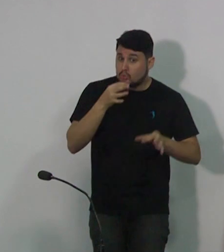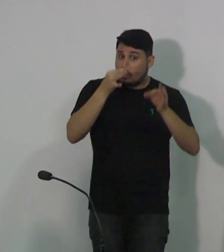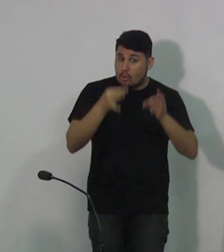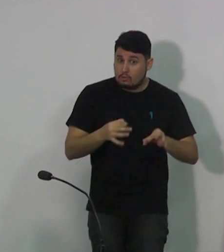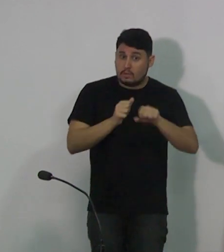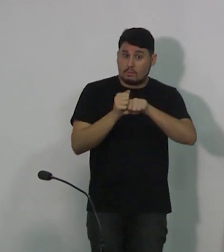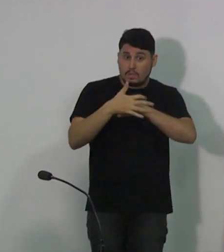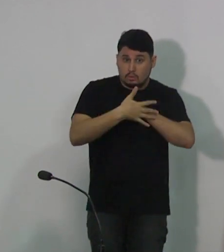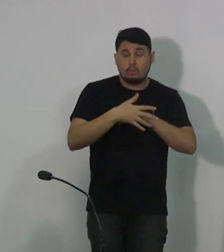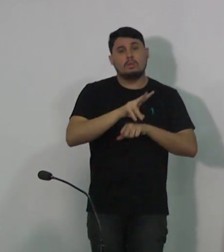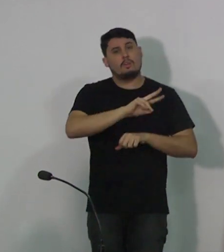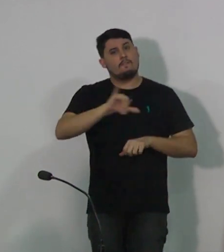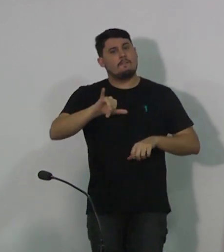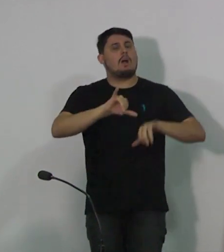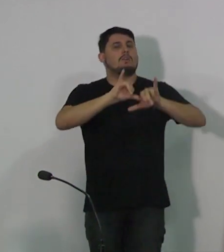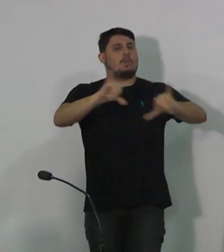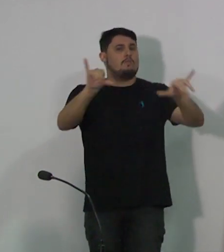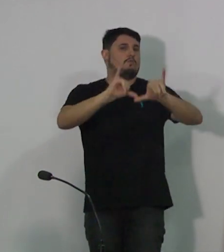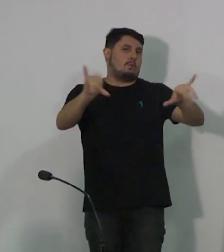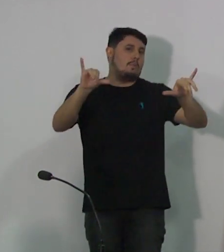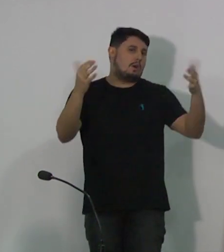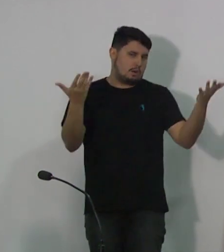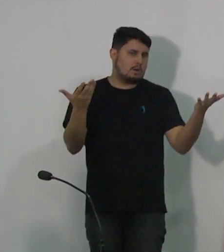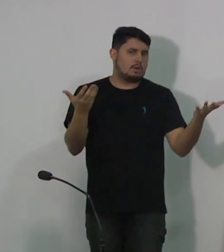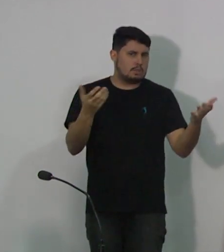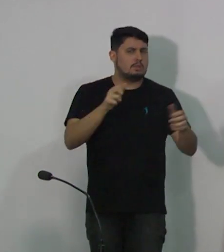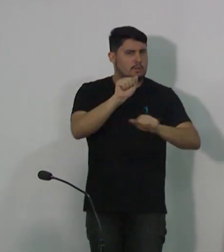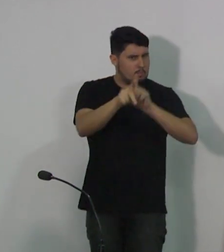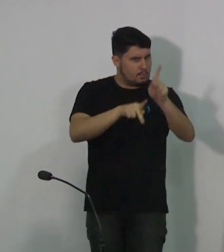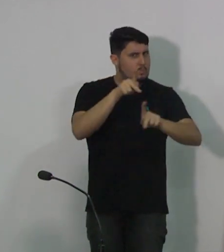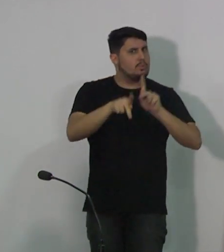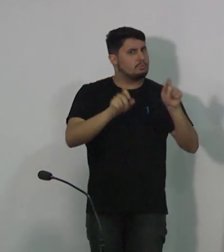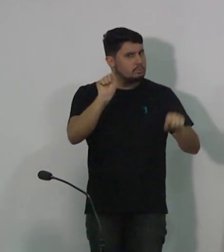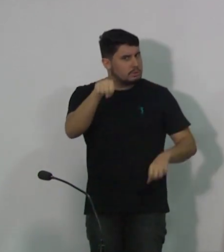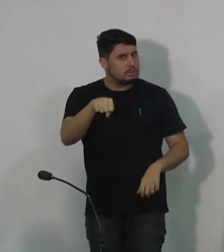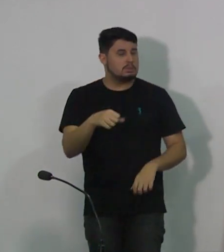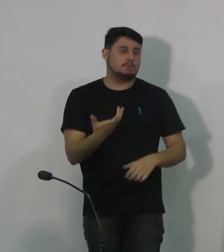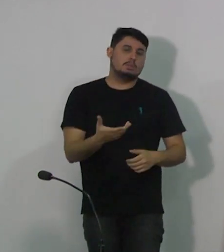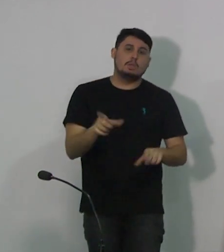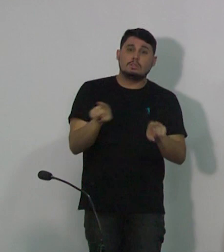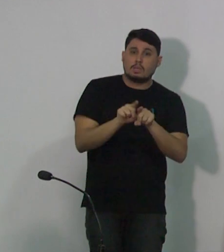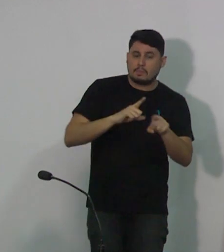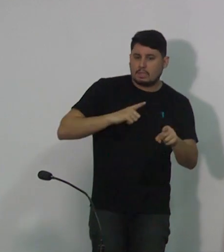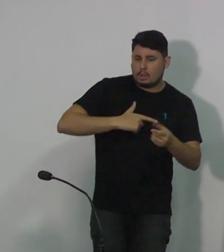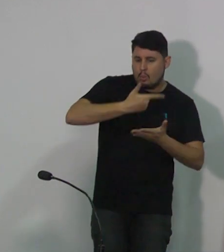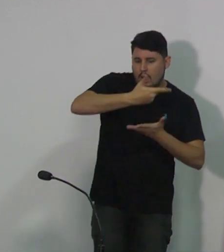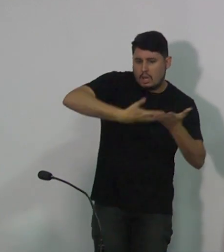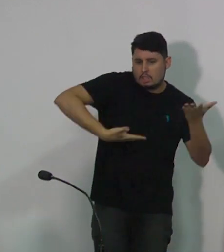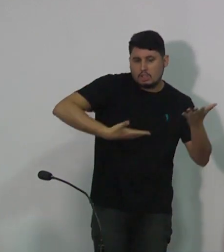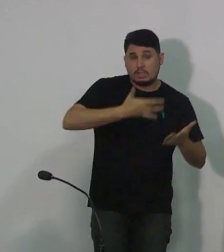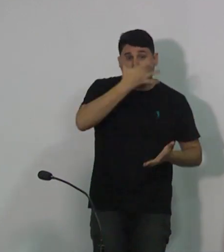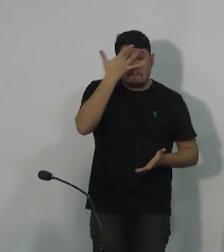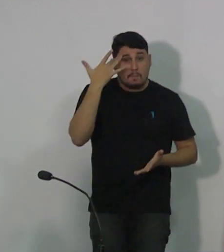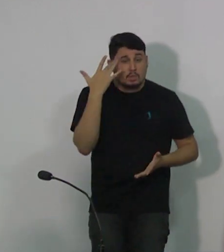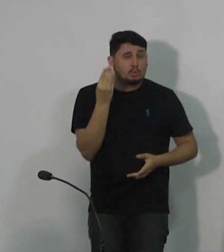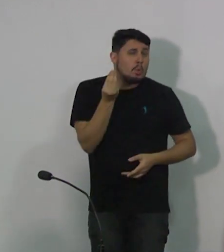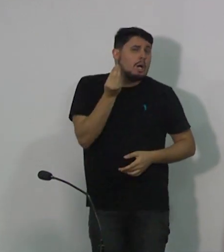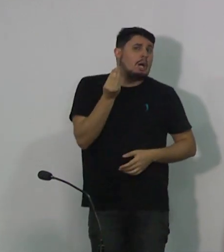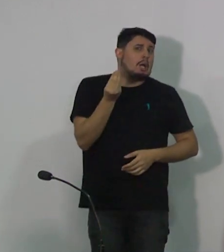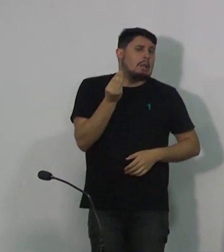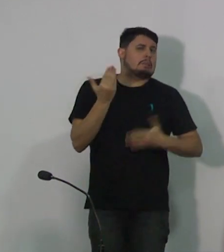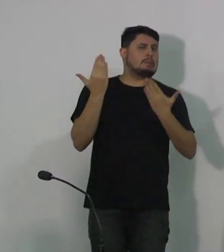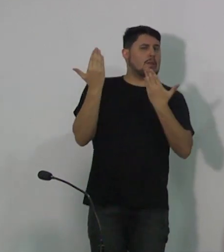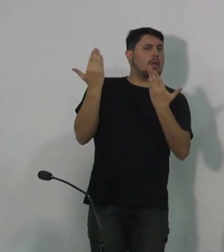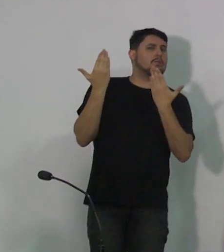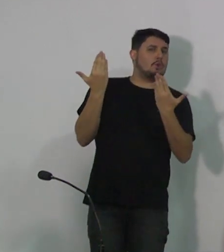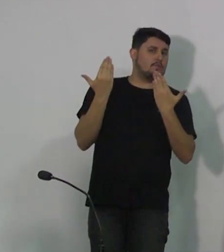também está informando a população, os descartados, também tem uma lista de casos que a gente vai começar a fazer que são os prováveis. Tudo isso a população